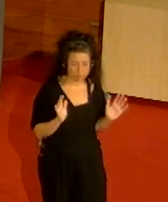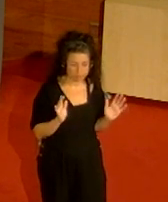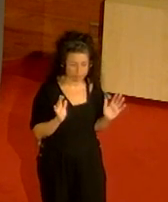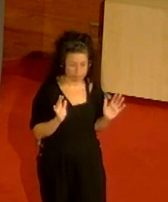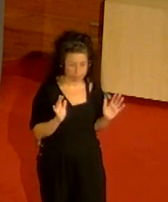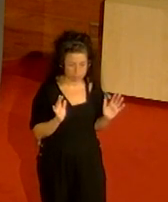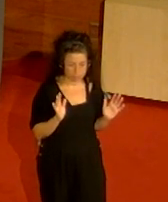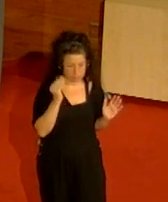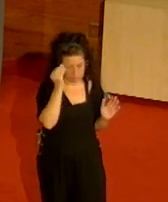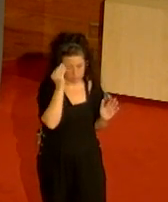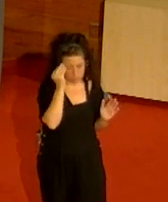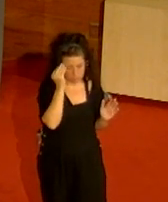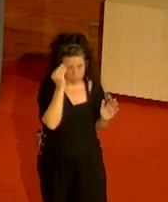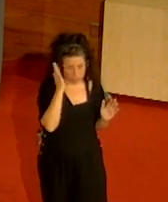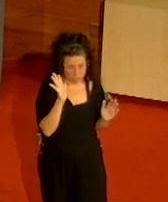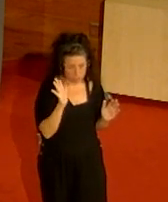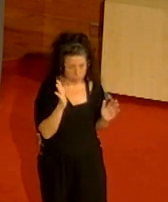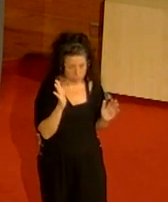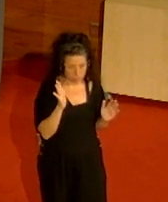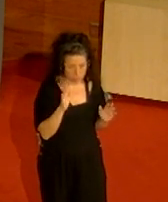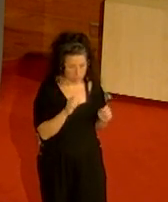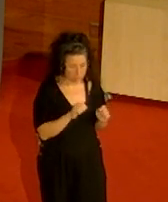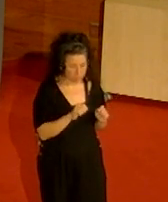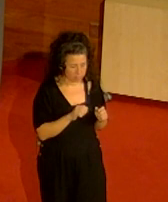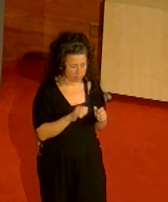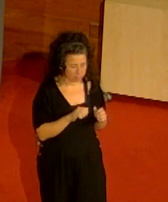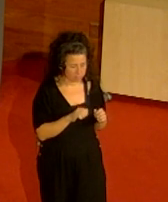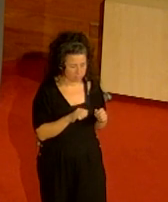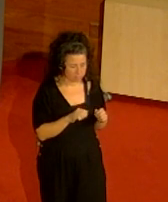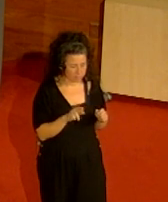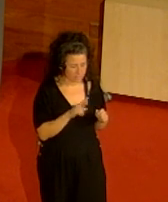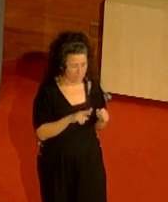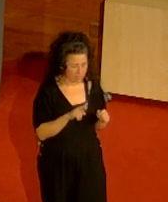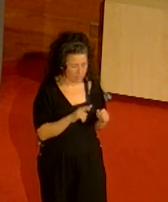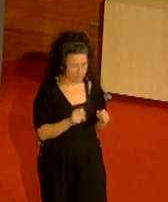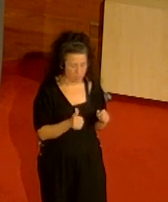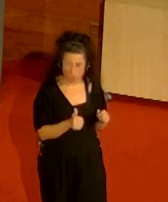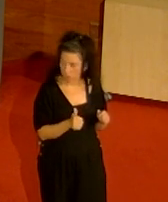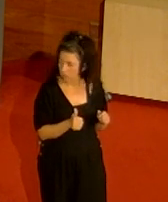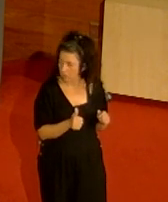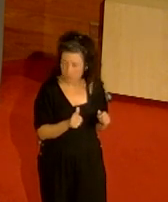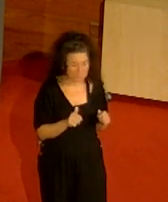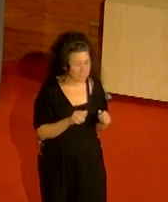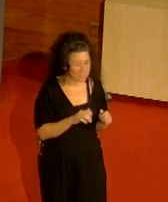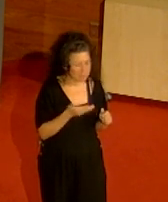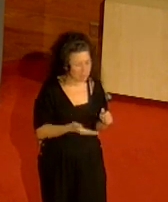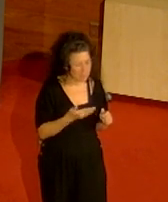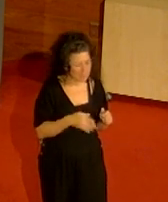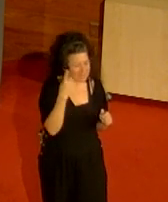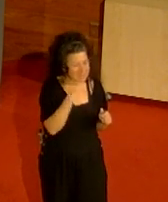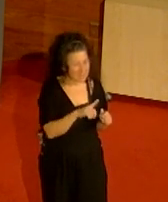supongo que esto también se extiende a todo, ¿eh? Pero por repetir lo que decíamos antes, ¿quién lo paga esto? Es importante y se puede